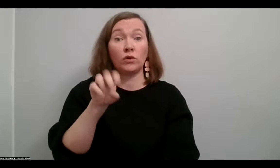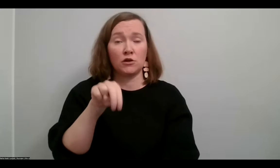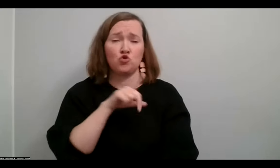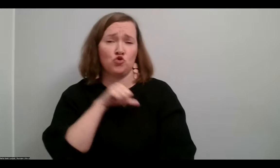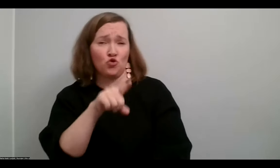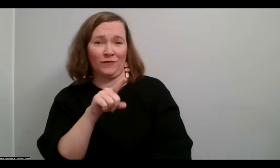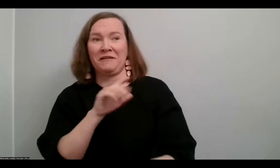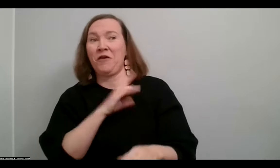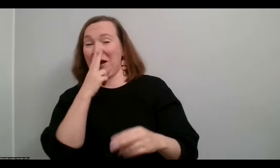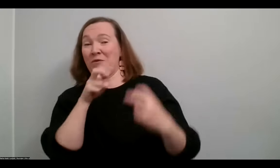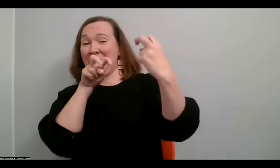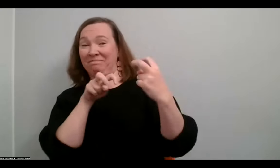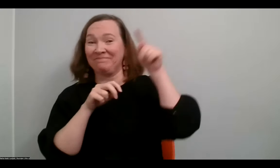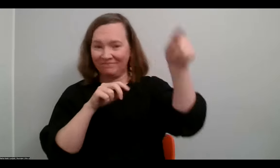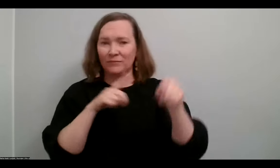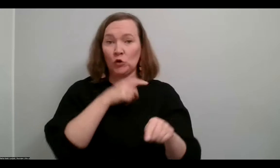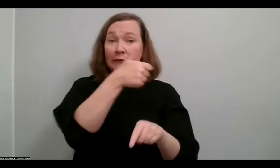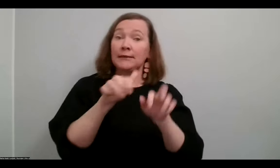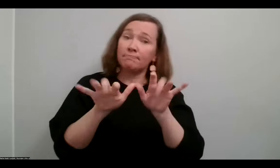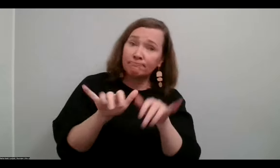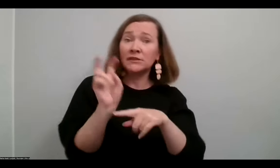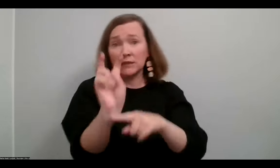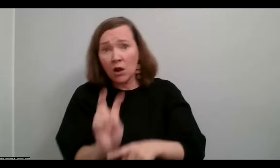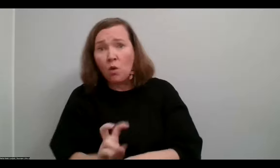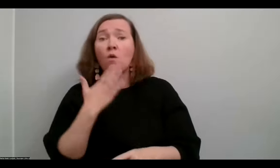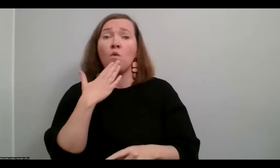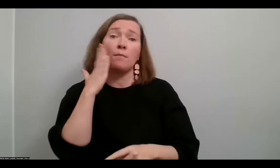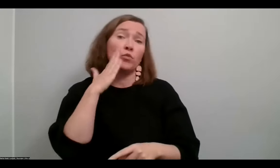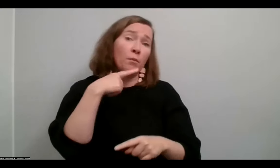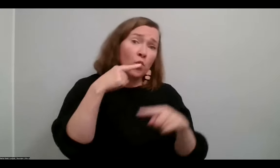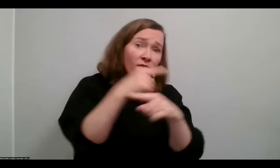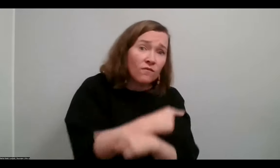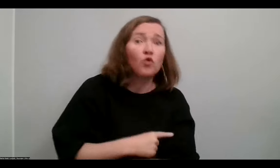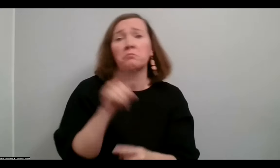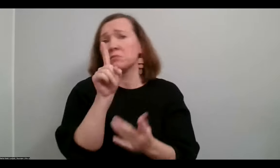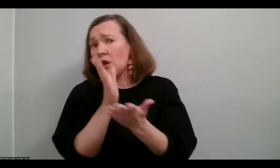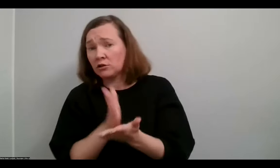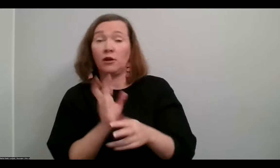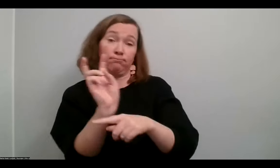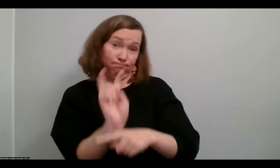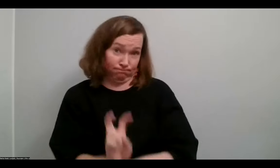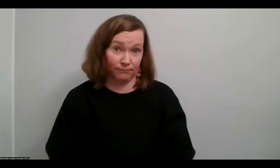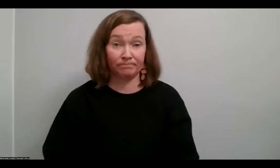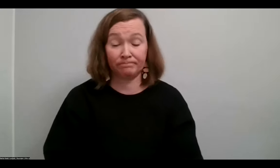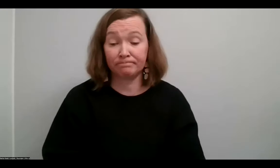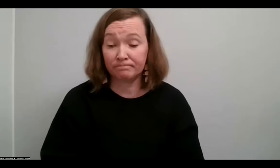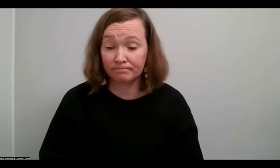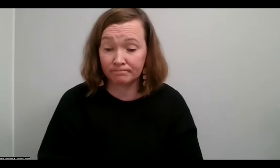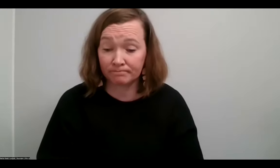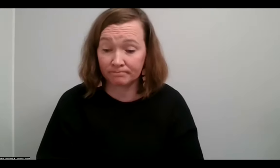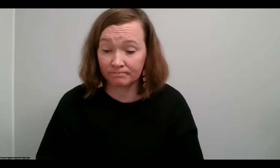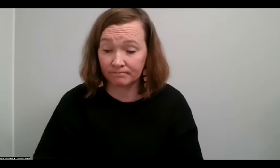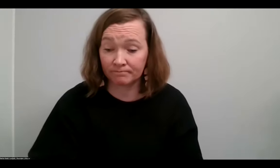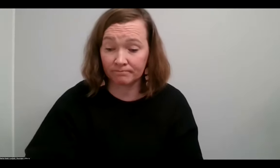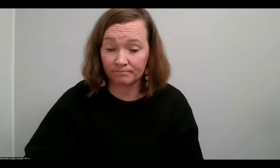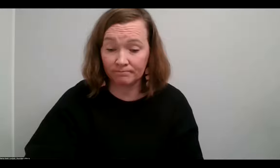johtaja Laura Pajunen, joka koordinoi tätä chattia, niin hän seuraa sitä koko webinaarin ajan ja näkee sieltä